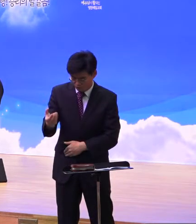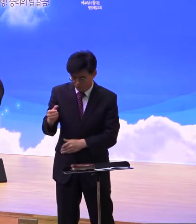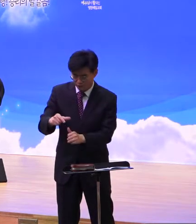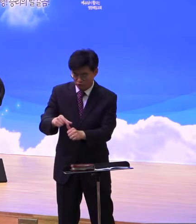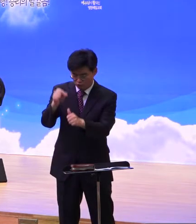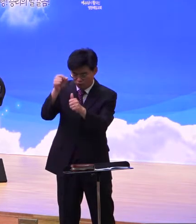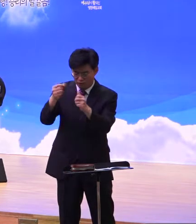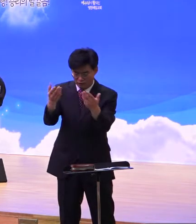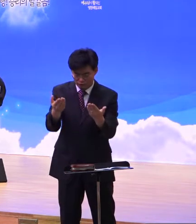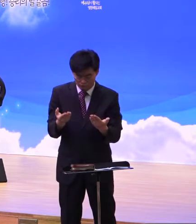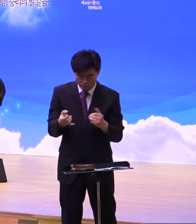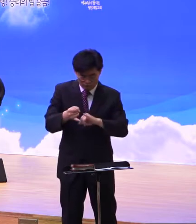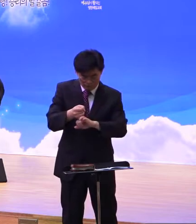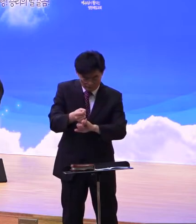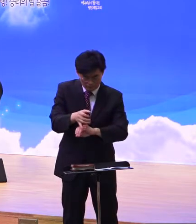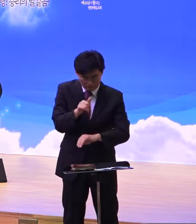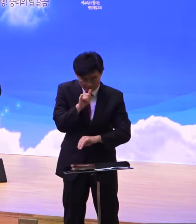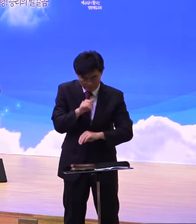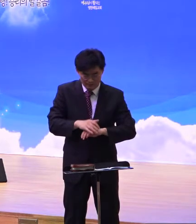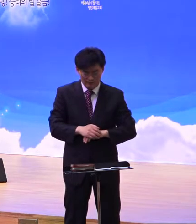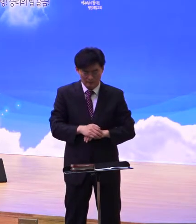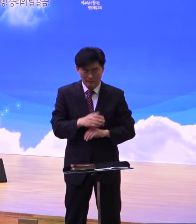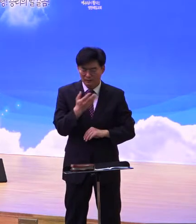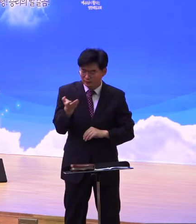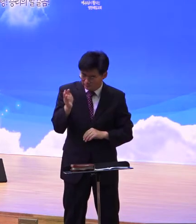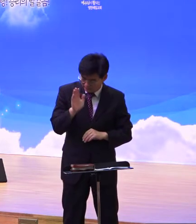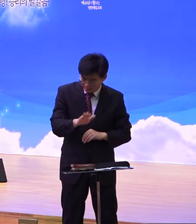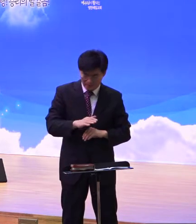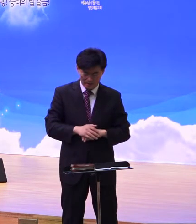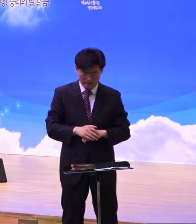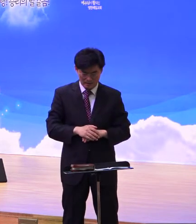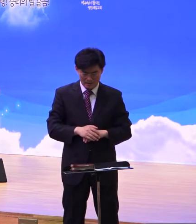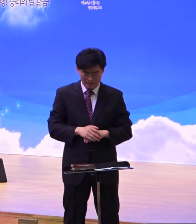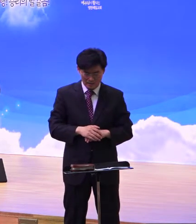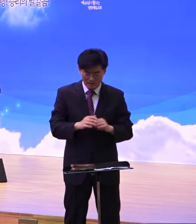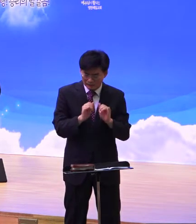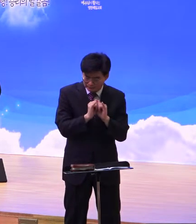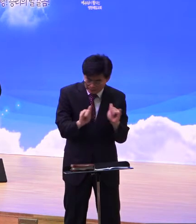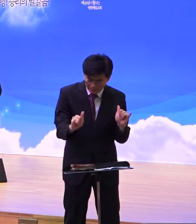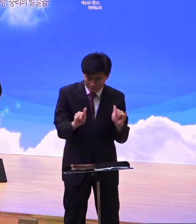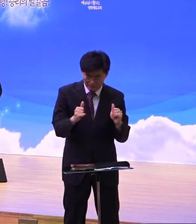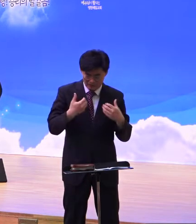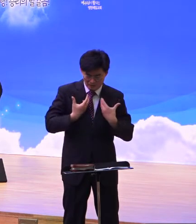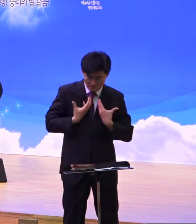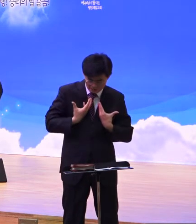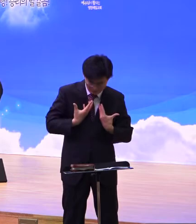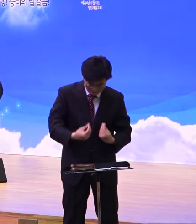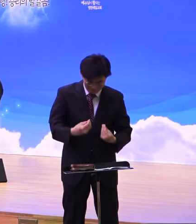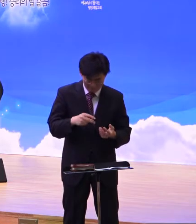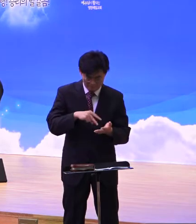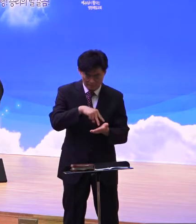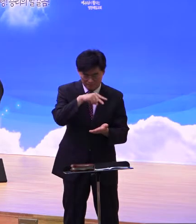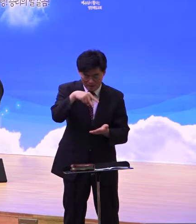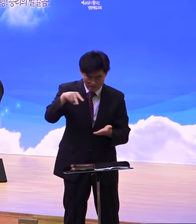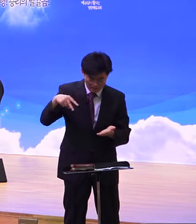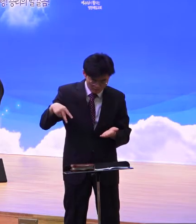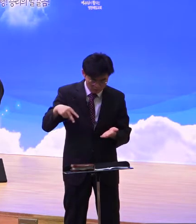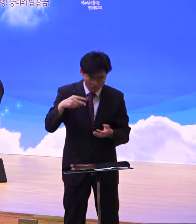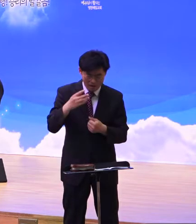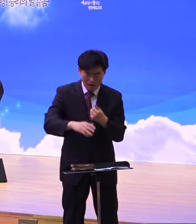약속하셨지만 이 민족은 바다를 만나 절망하였고 광야에서 목마름과 굶주림으로